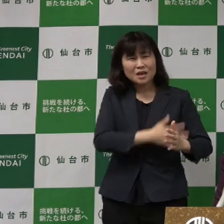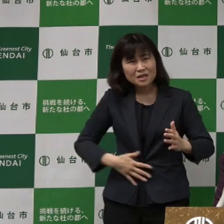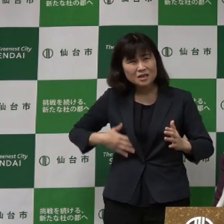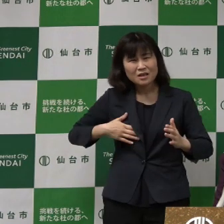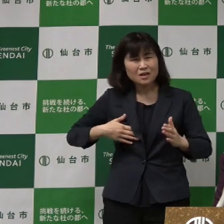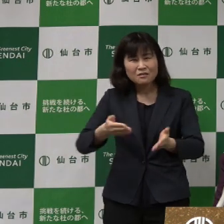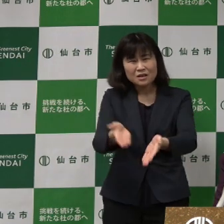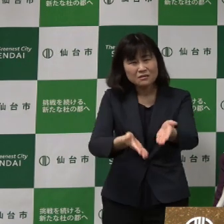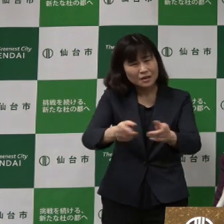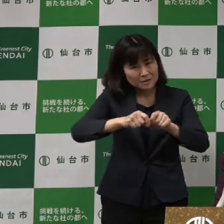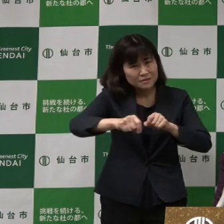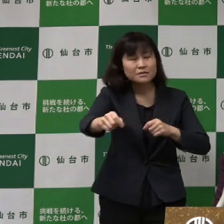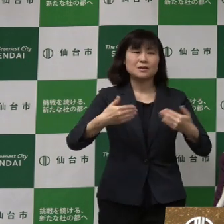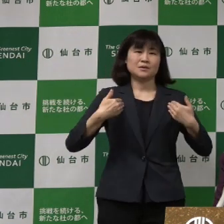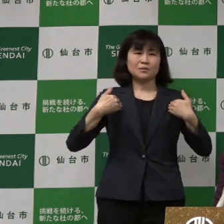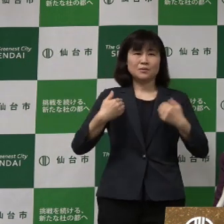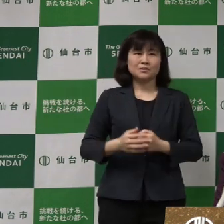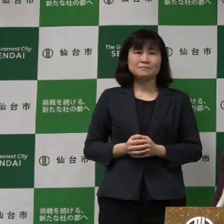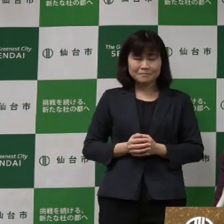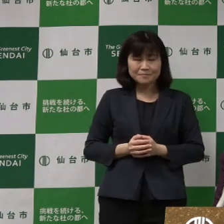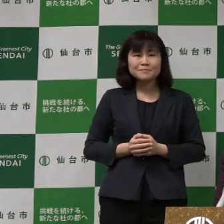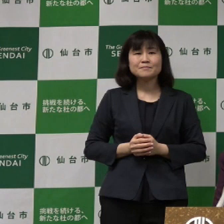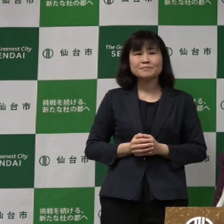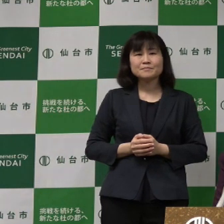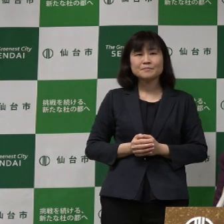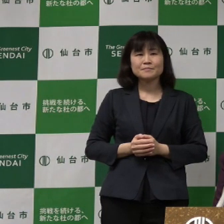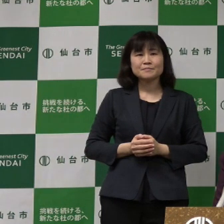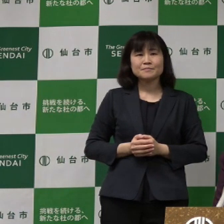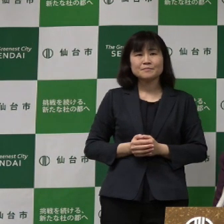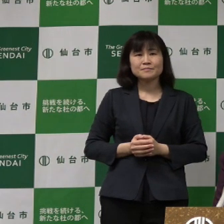残っているというふうに認識をしております。そしてまた